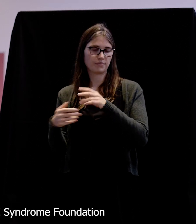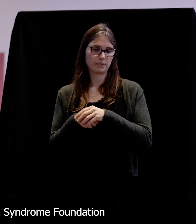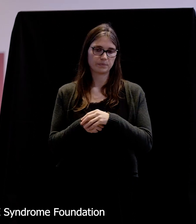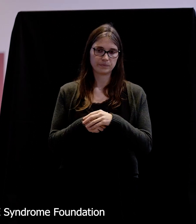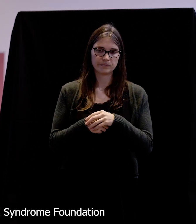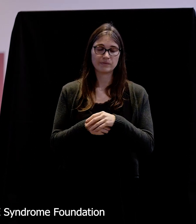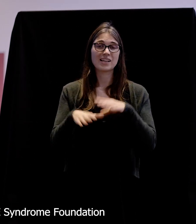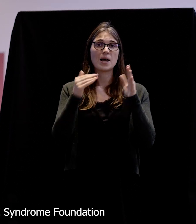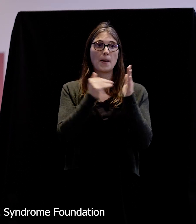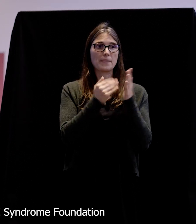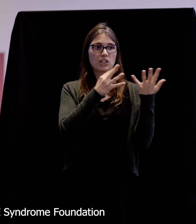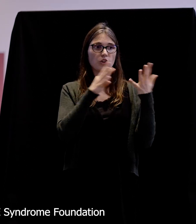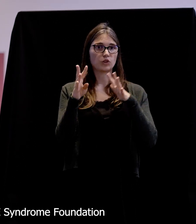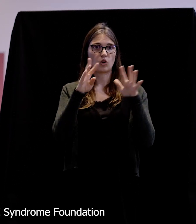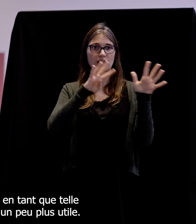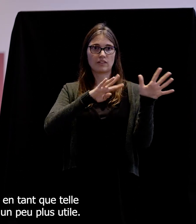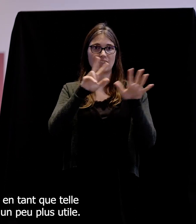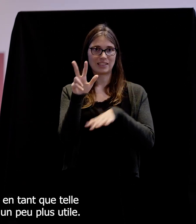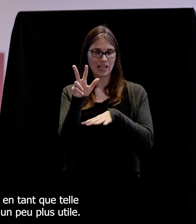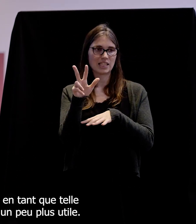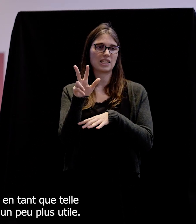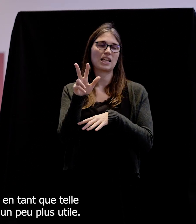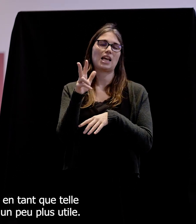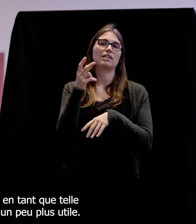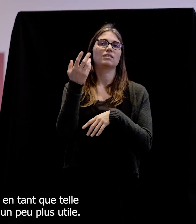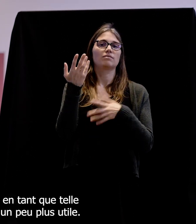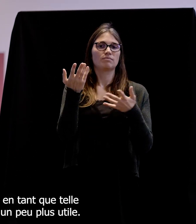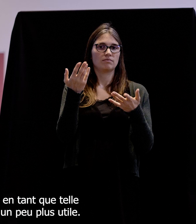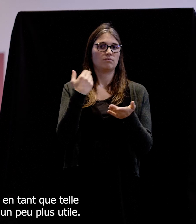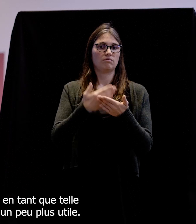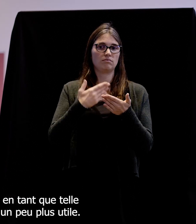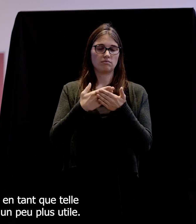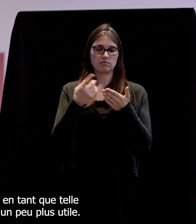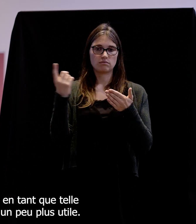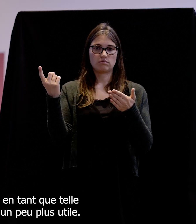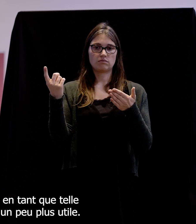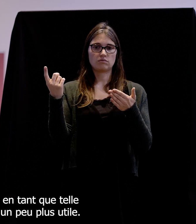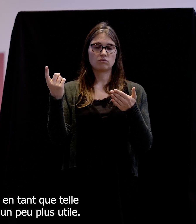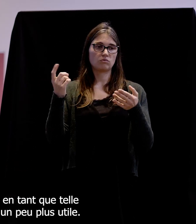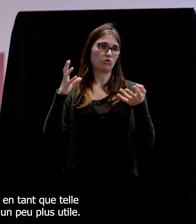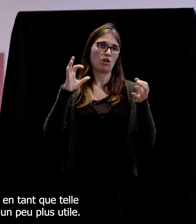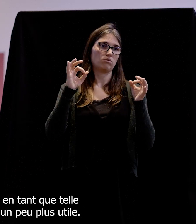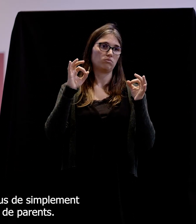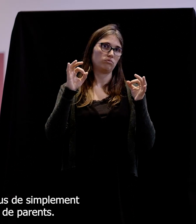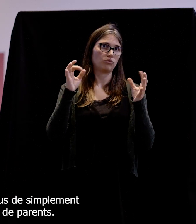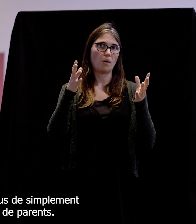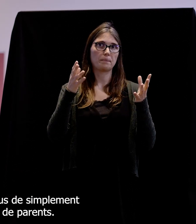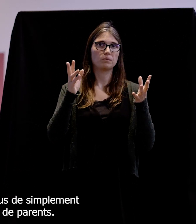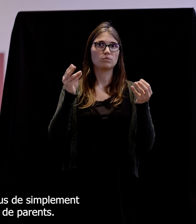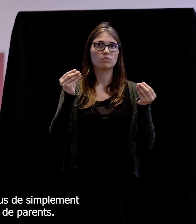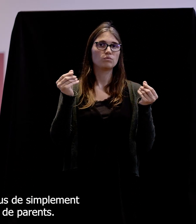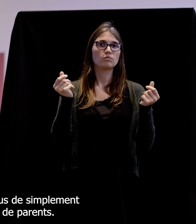la Charge Syndrome Foundation qui a été enregistrée en tant que telle, et on verra que c'est un petit peu plus,